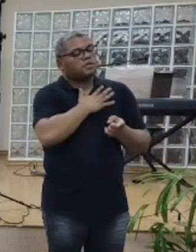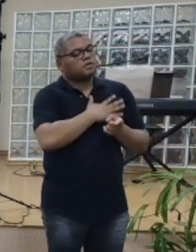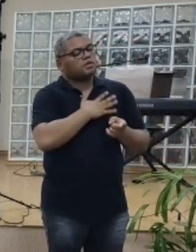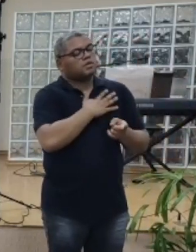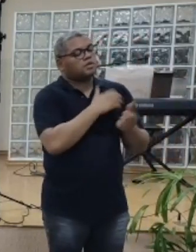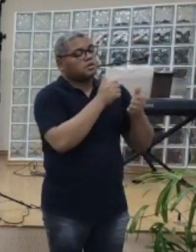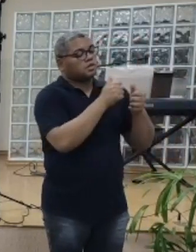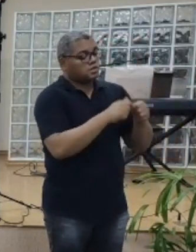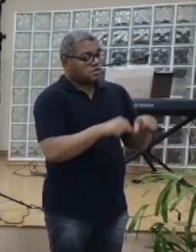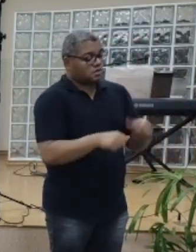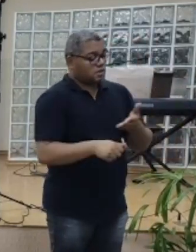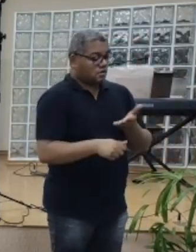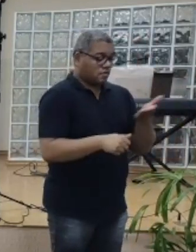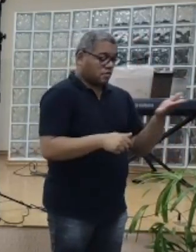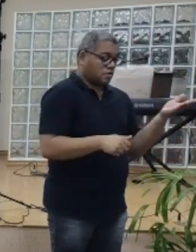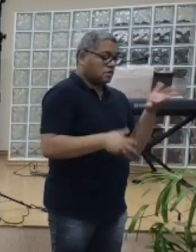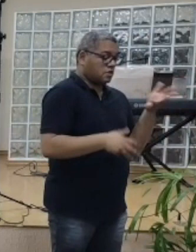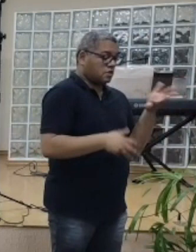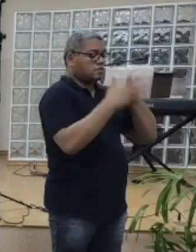outro tom.